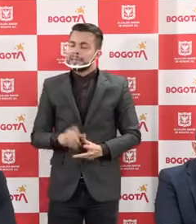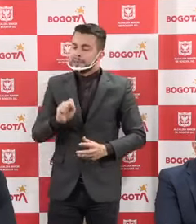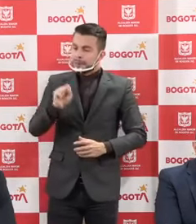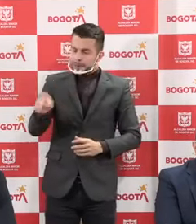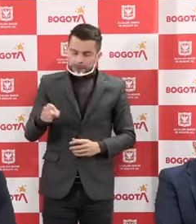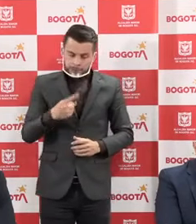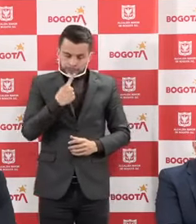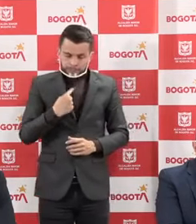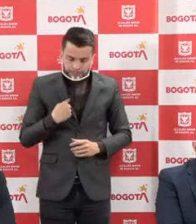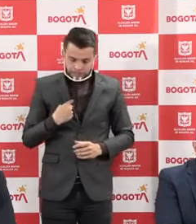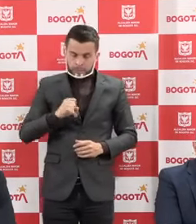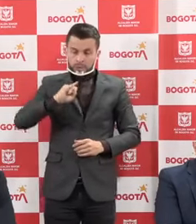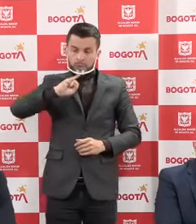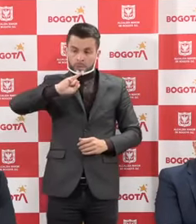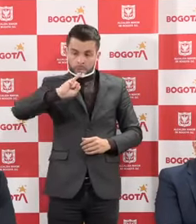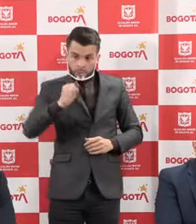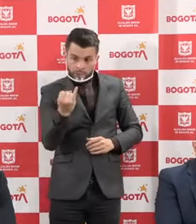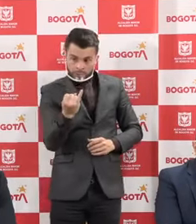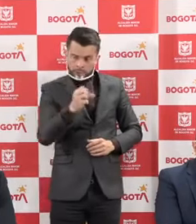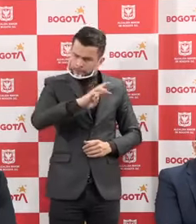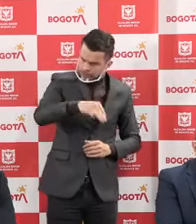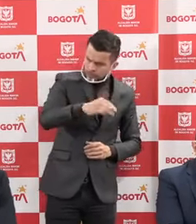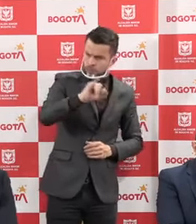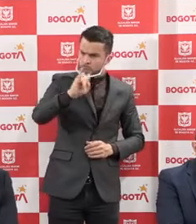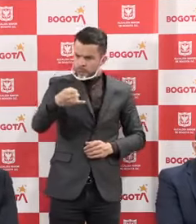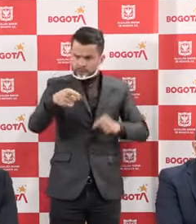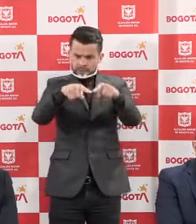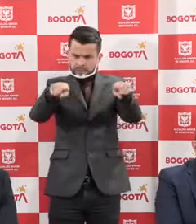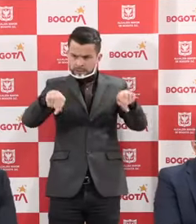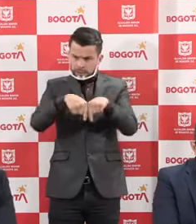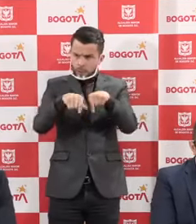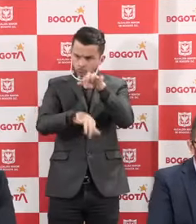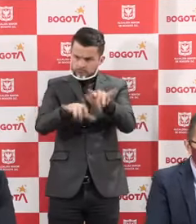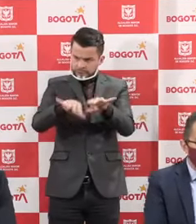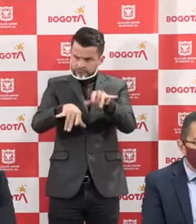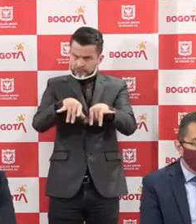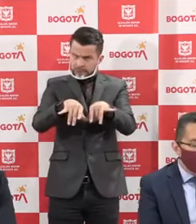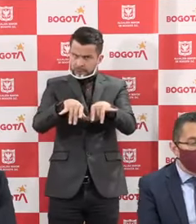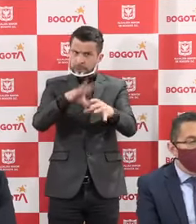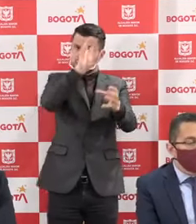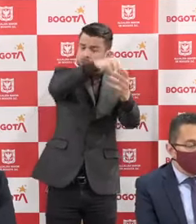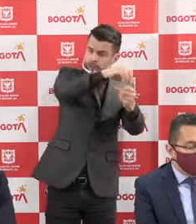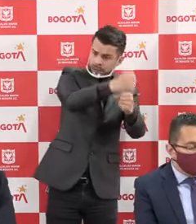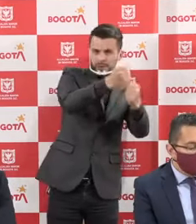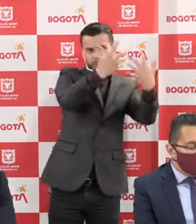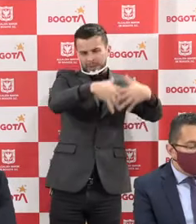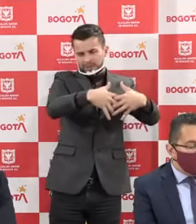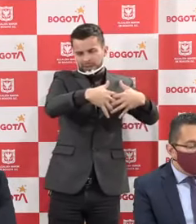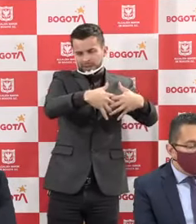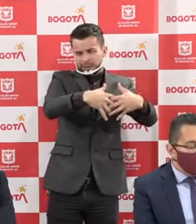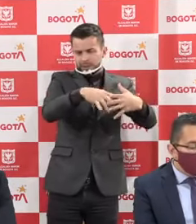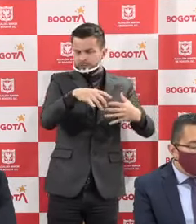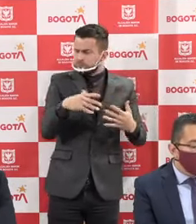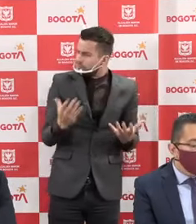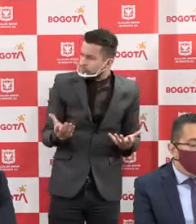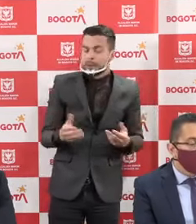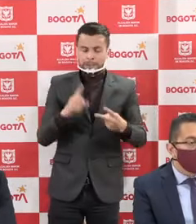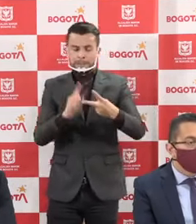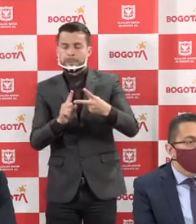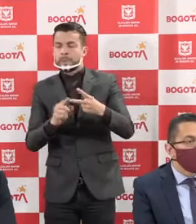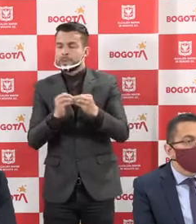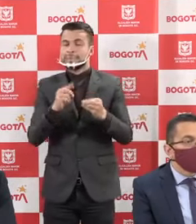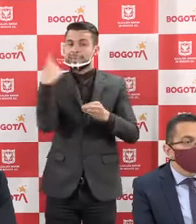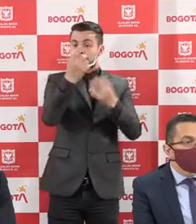en este momento cómo funcionaría es el miércoles o es el jueves y también nos preguntan si todas las empresas que quieran reactivar se